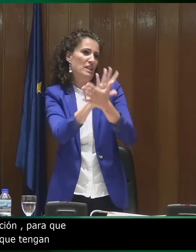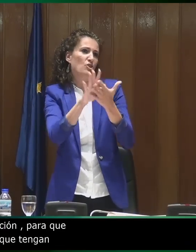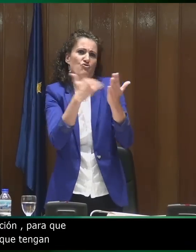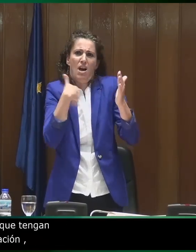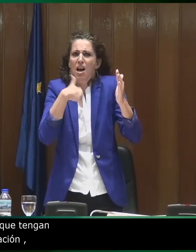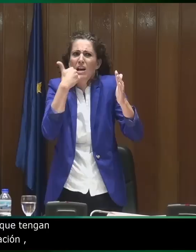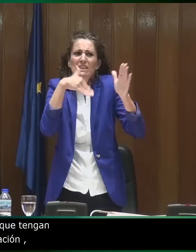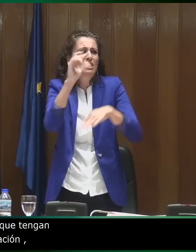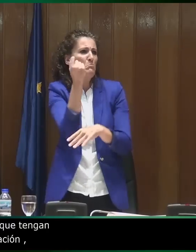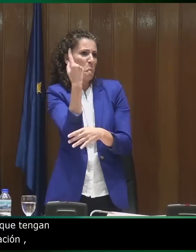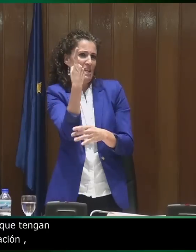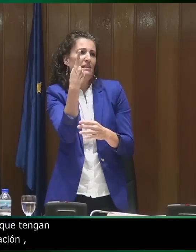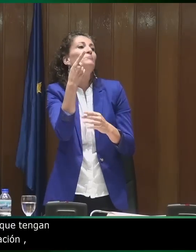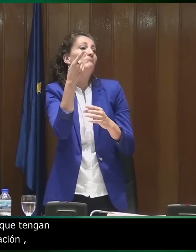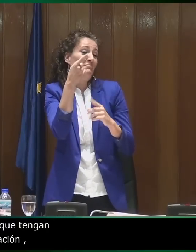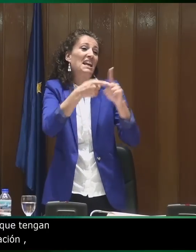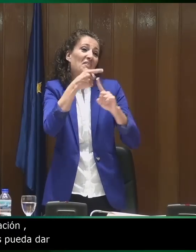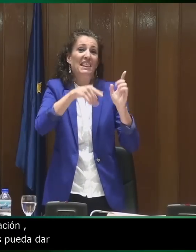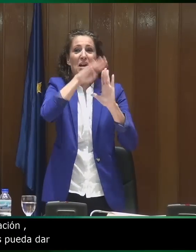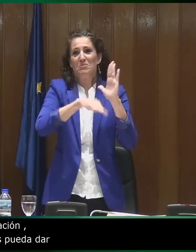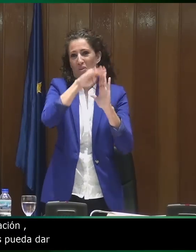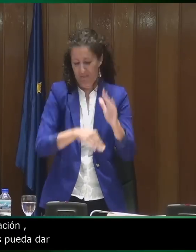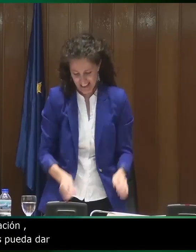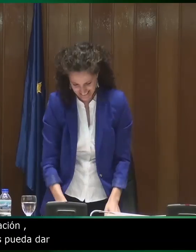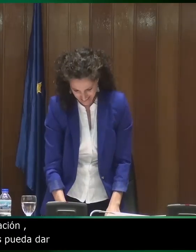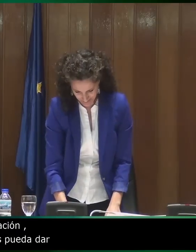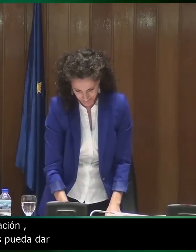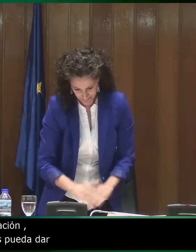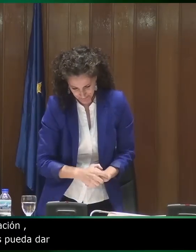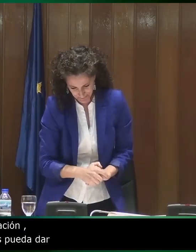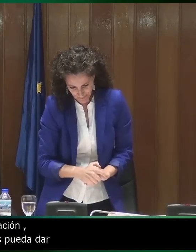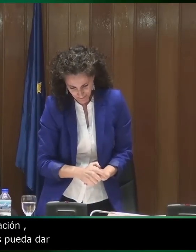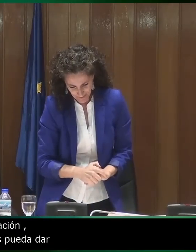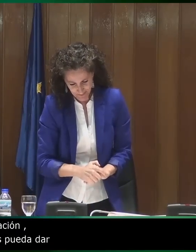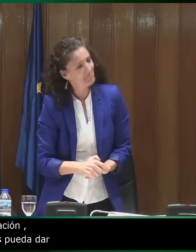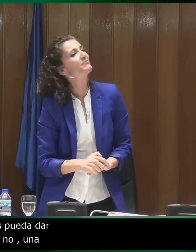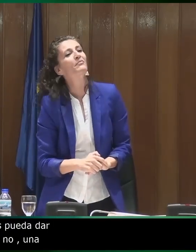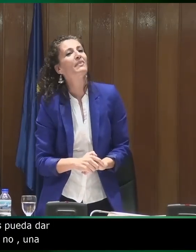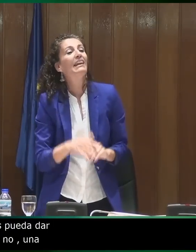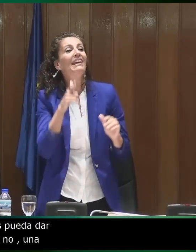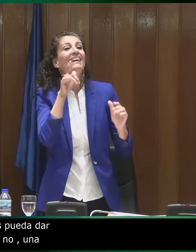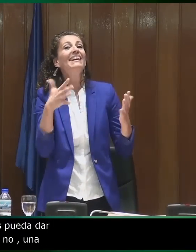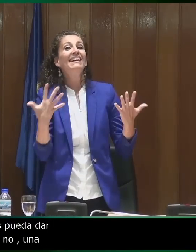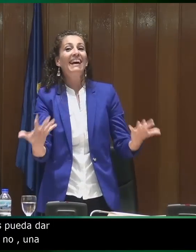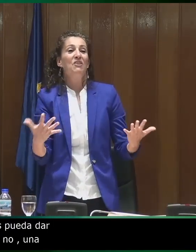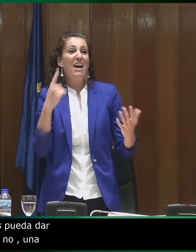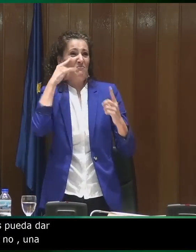ligada a la lengua de signos donde contamos con casi mil referencias bibliográficas.